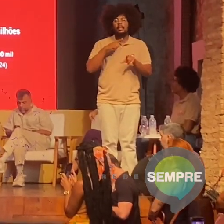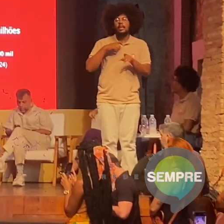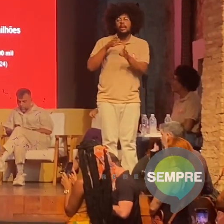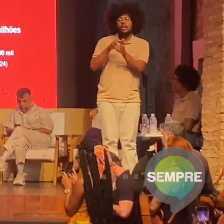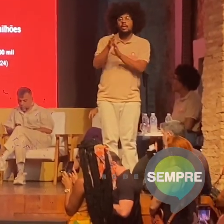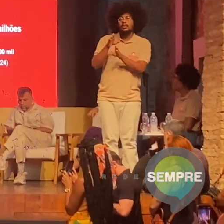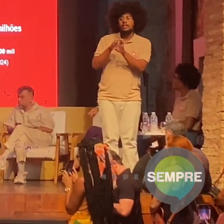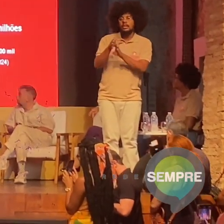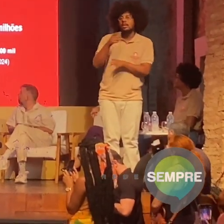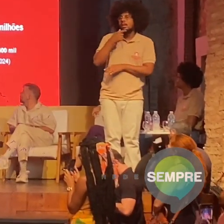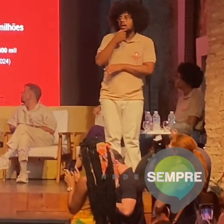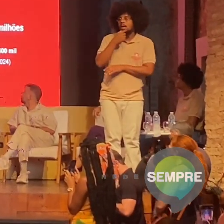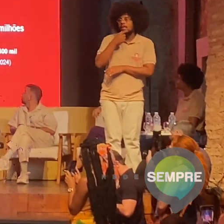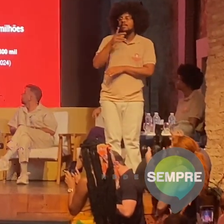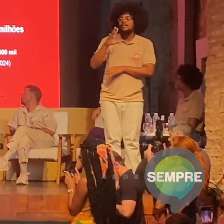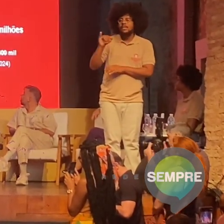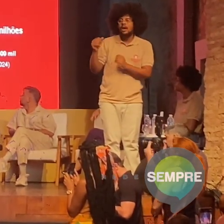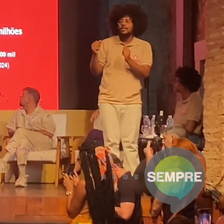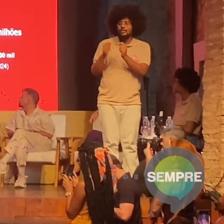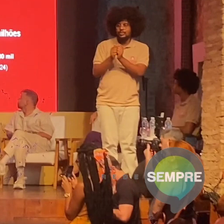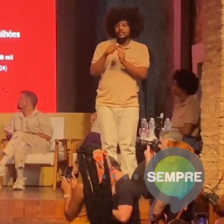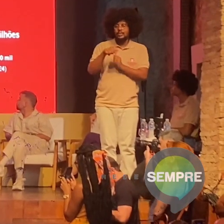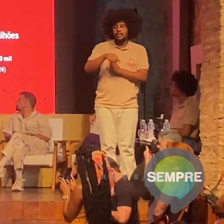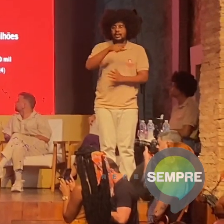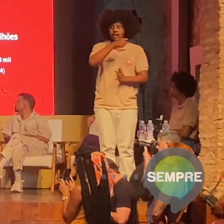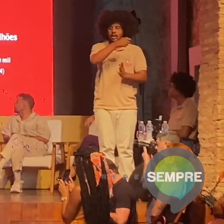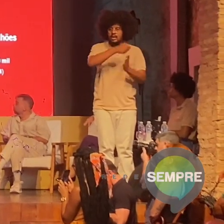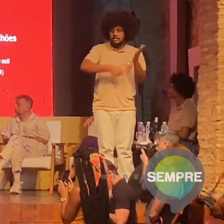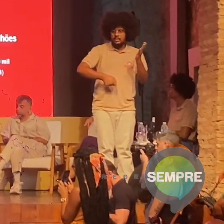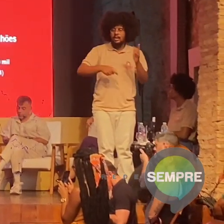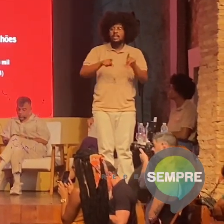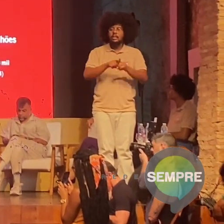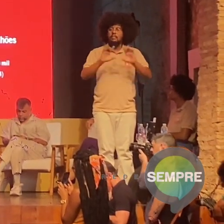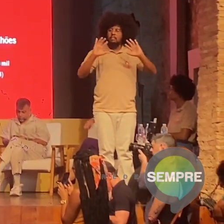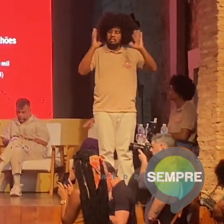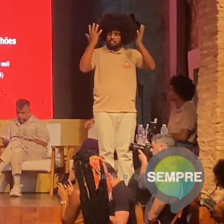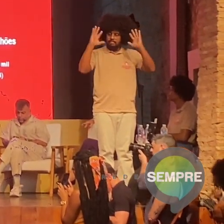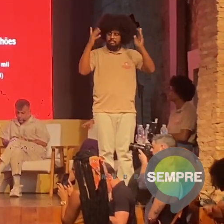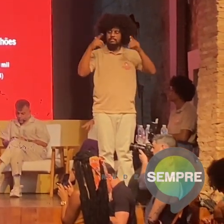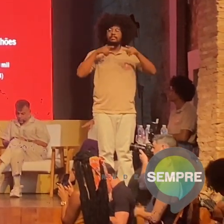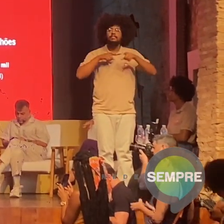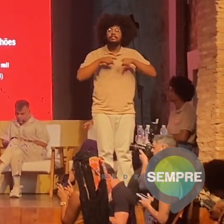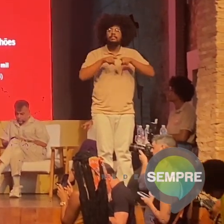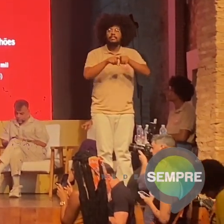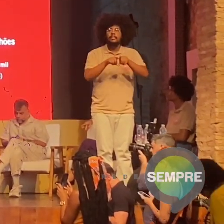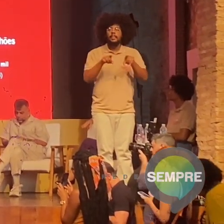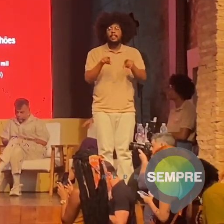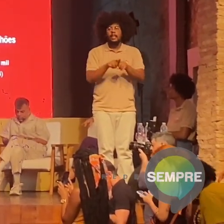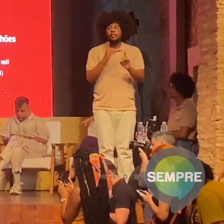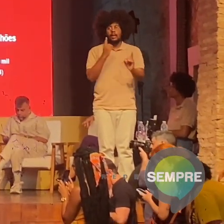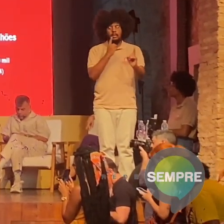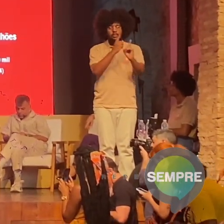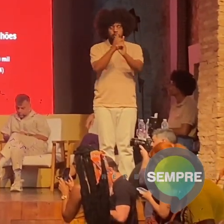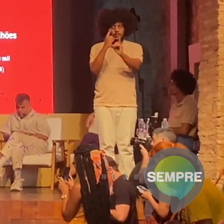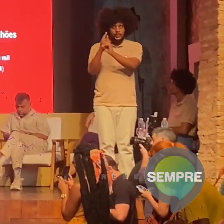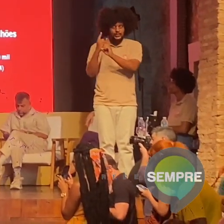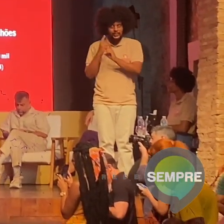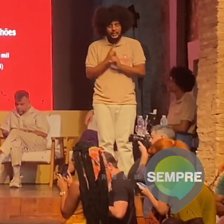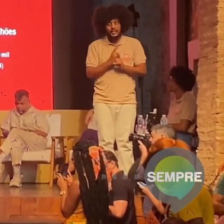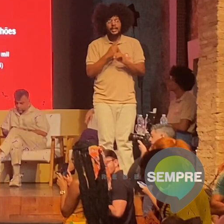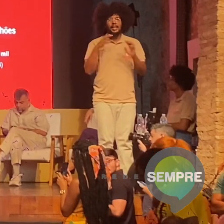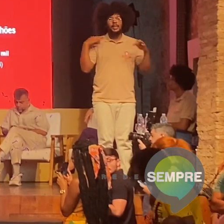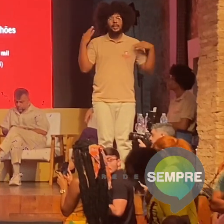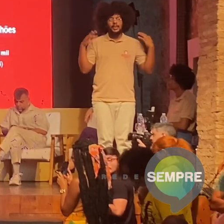parceiro que estará aqui conosco hoje, assinando, celebrando essa parceria. O Encontro Nacional de Rede de Turismo Criativo,